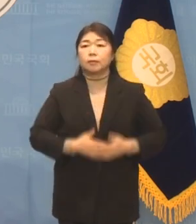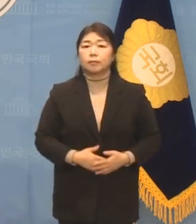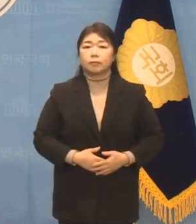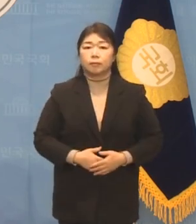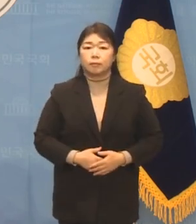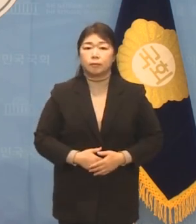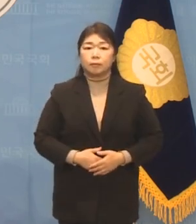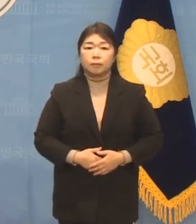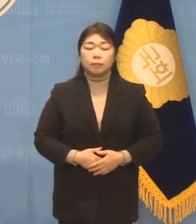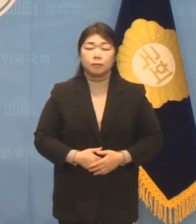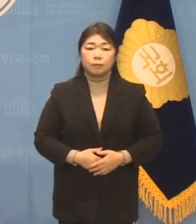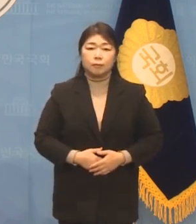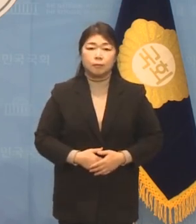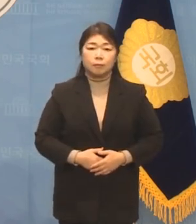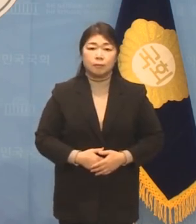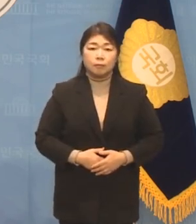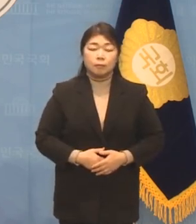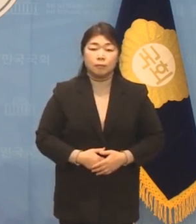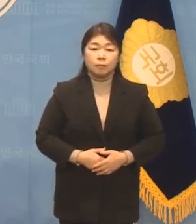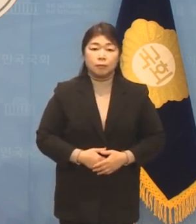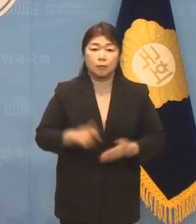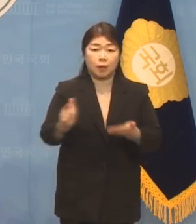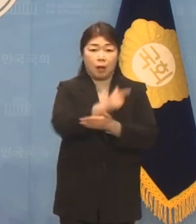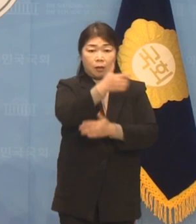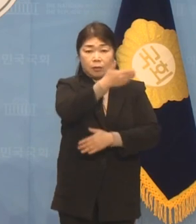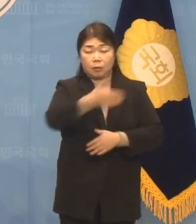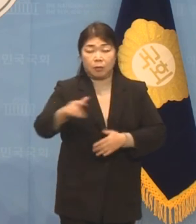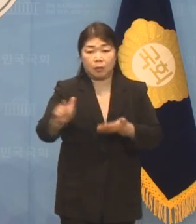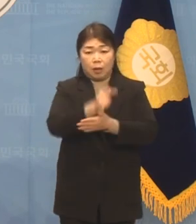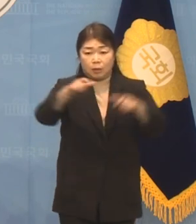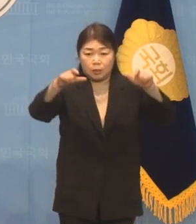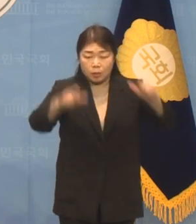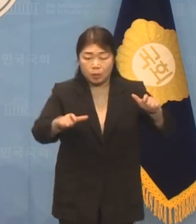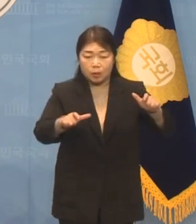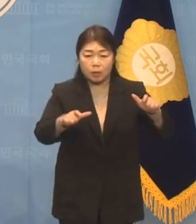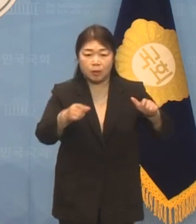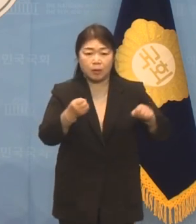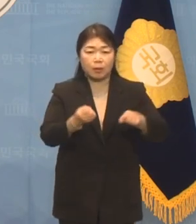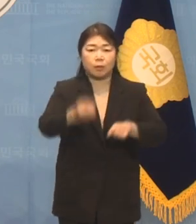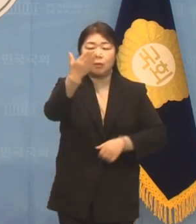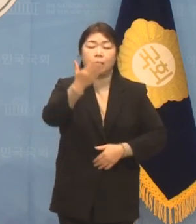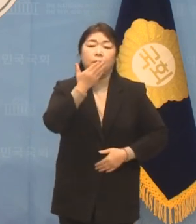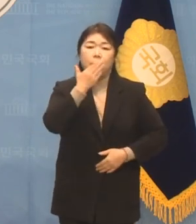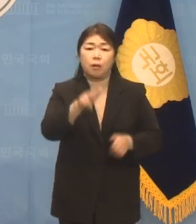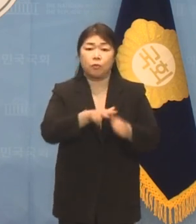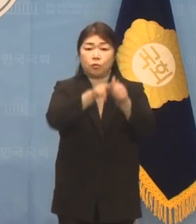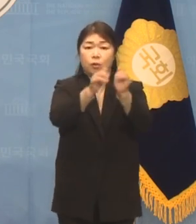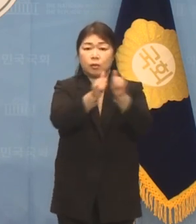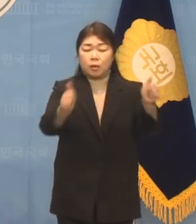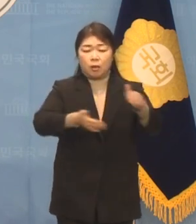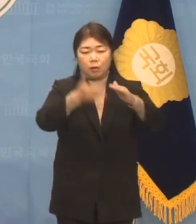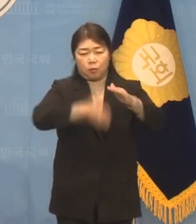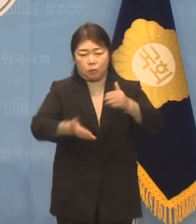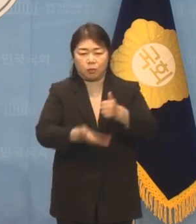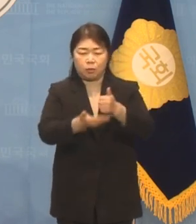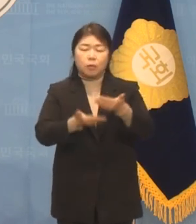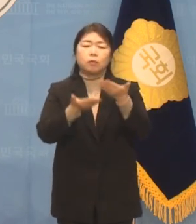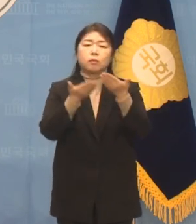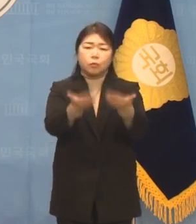부디 우리 강서 지역에서도 이기는 후보, 승리하는 후보를 공천해 주시기